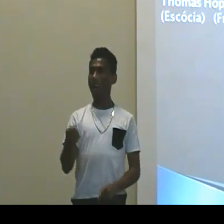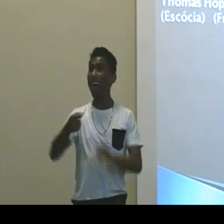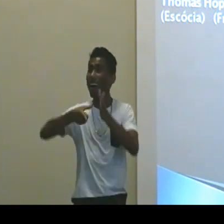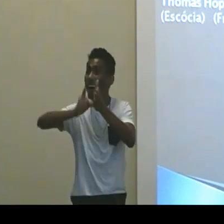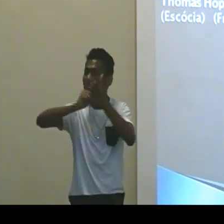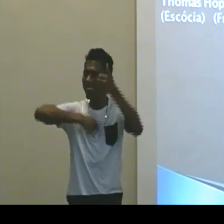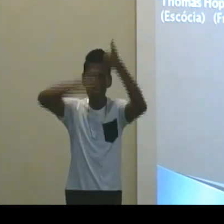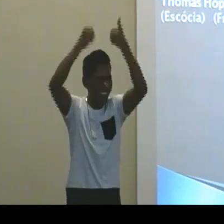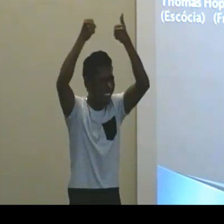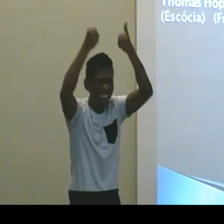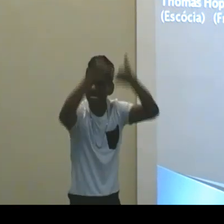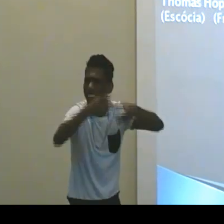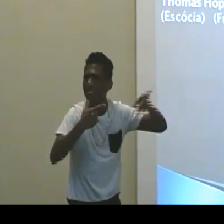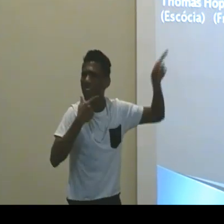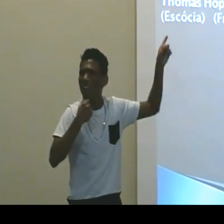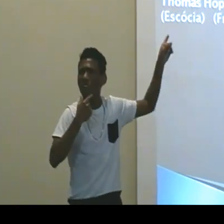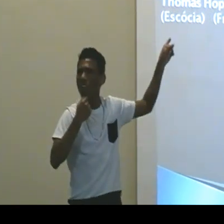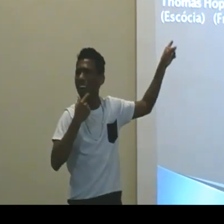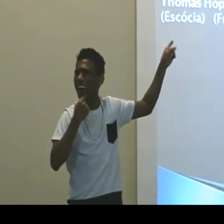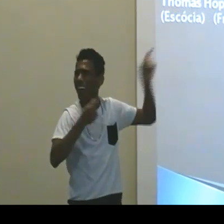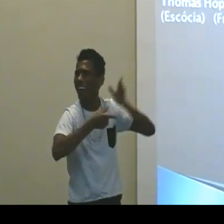Lepé, da história que eu falei dele, né?